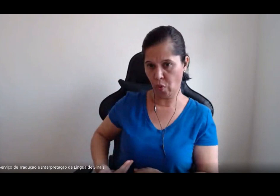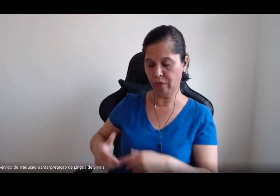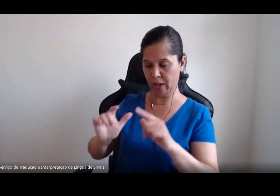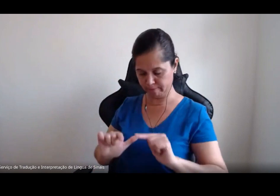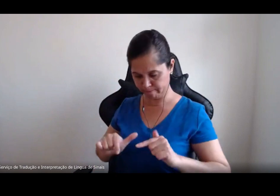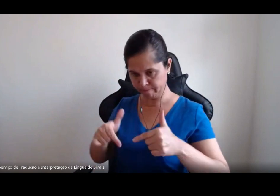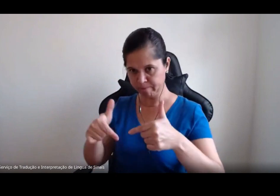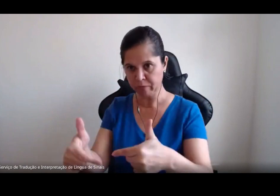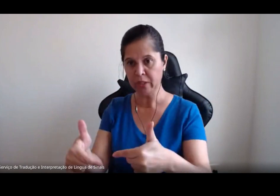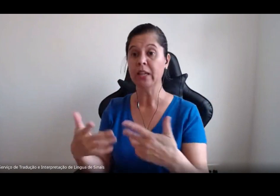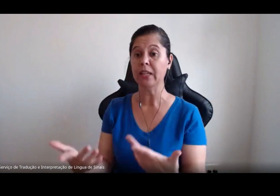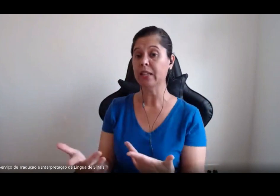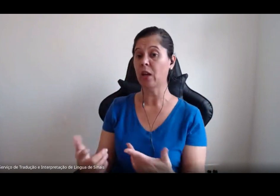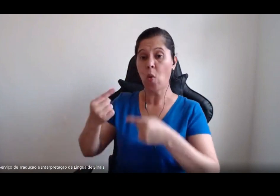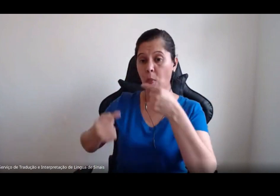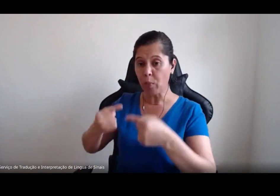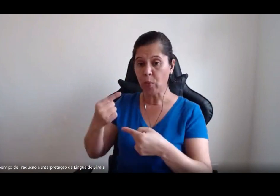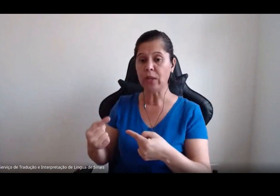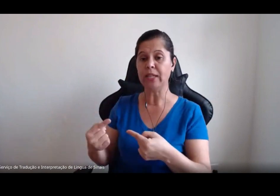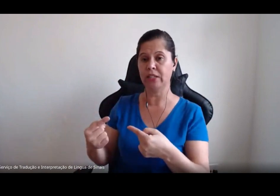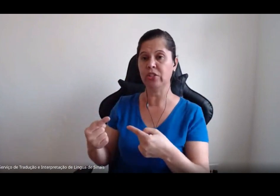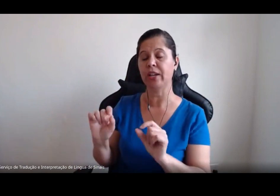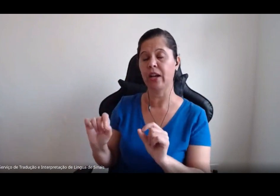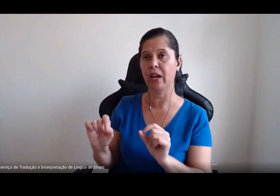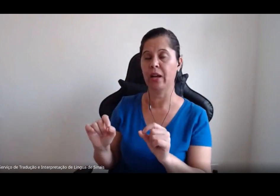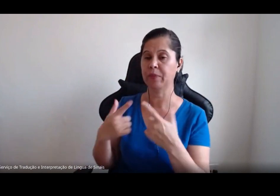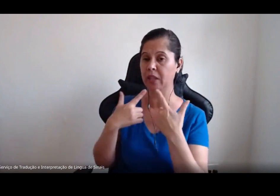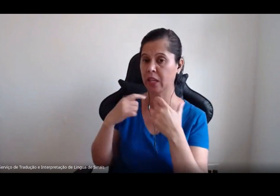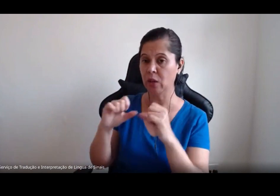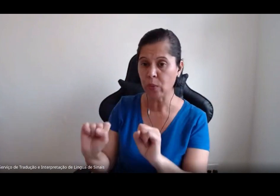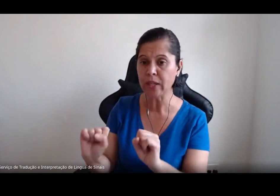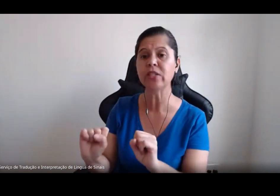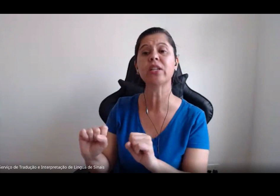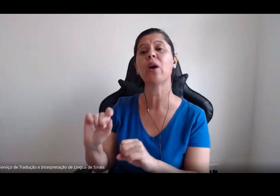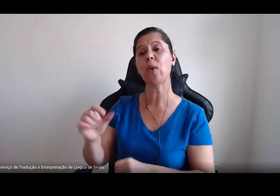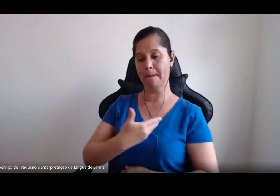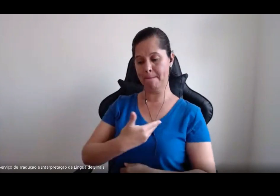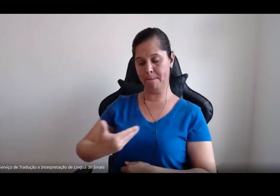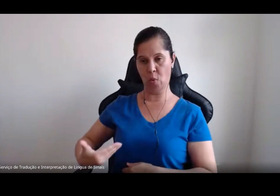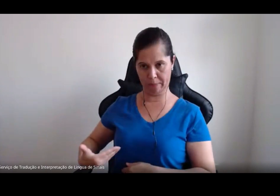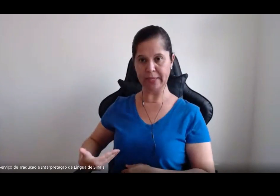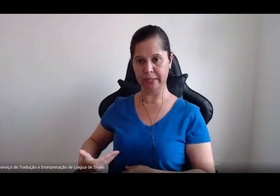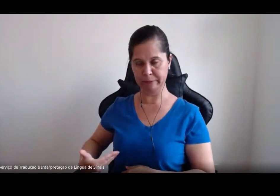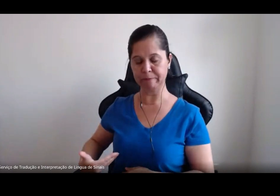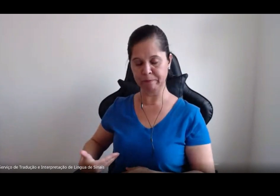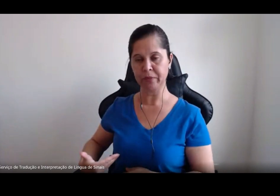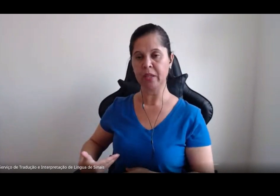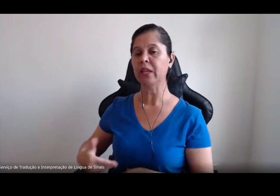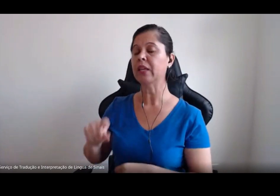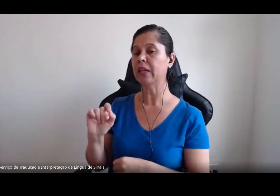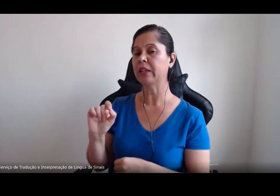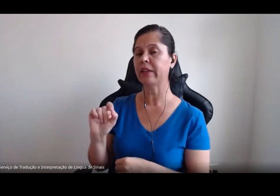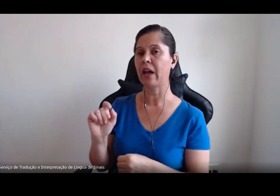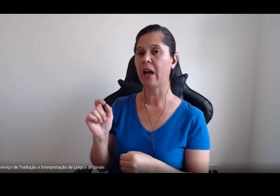isso que a gente já não concebe mais política linguística como o que agora se costuma chamar de política linguística pública,